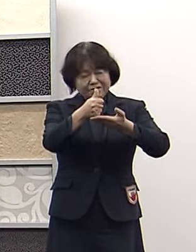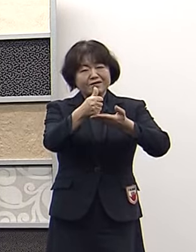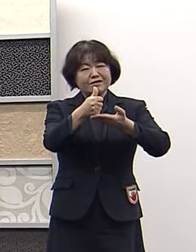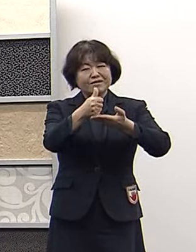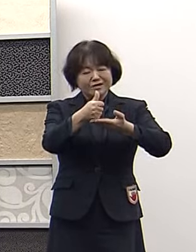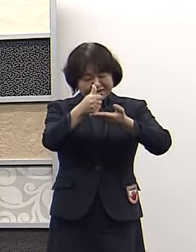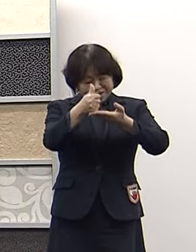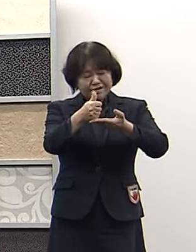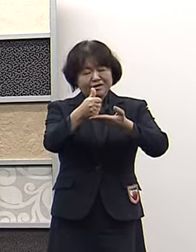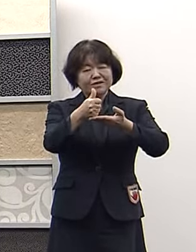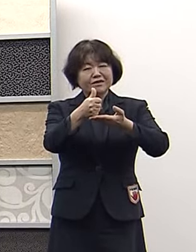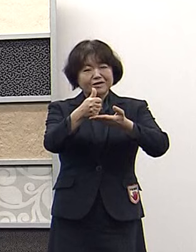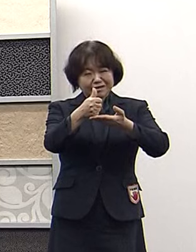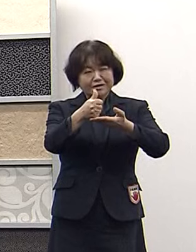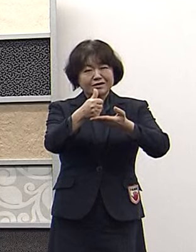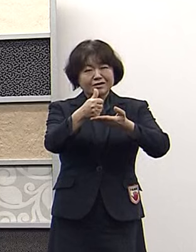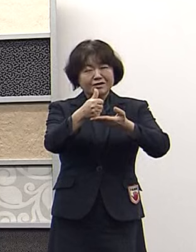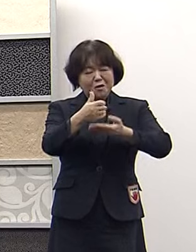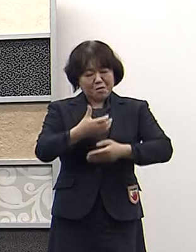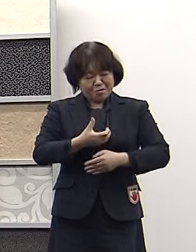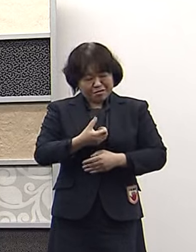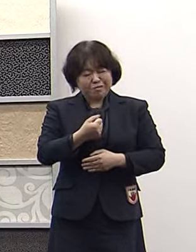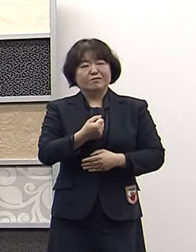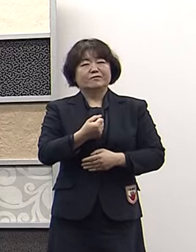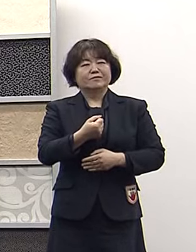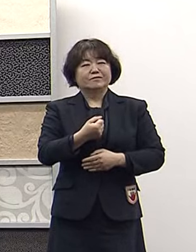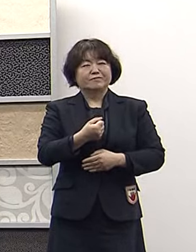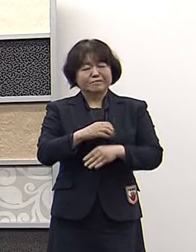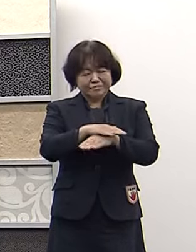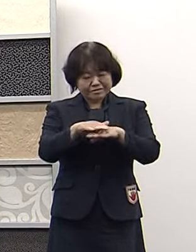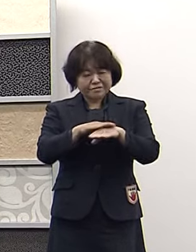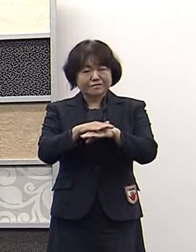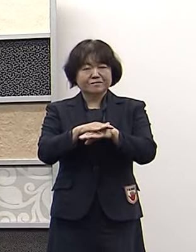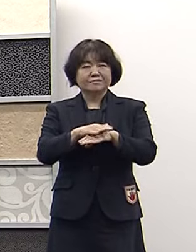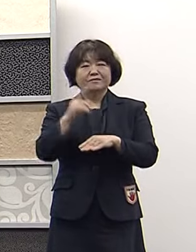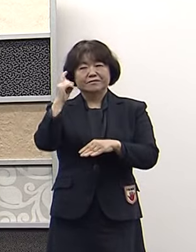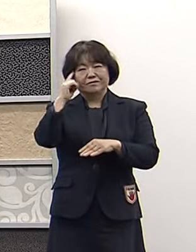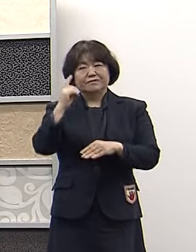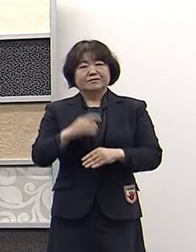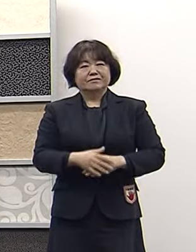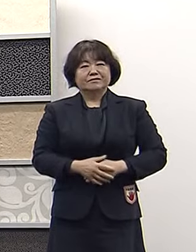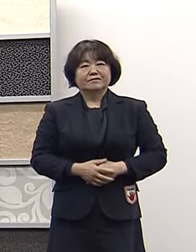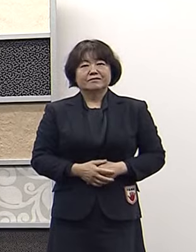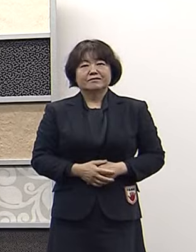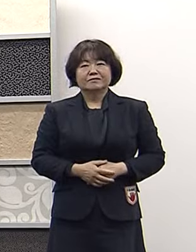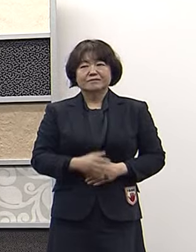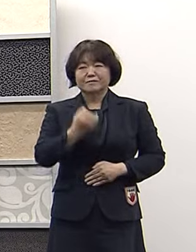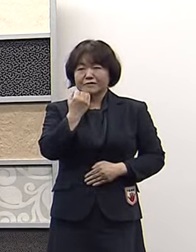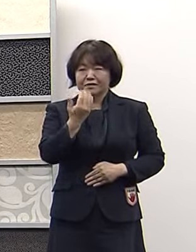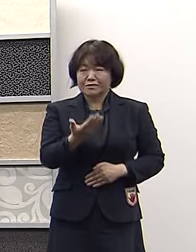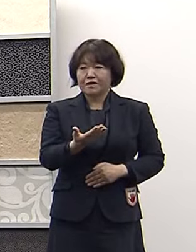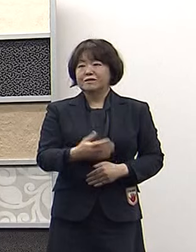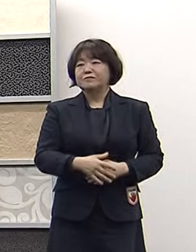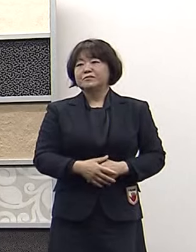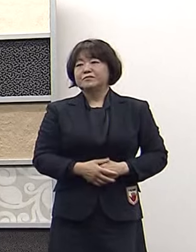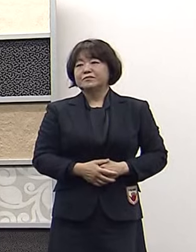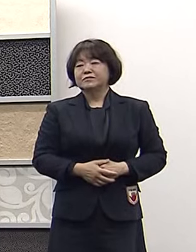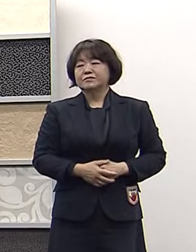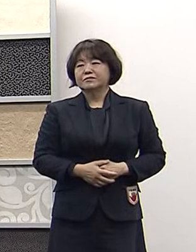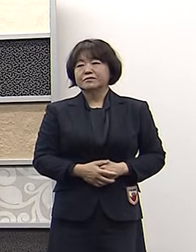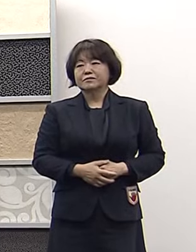クトを欠かすことはあってはならないと思います、思っています。 よろしいでしょうか。